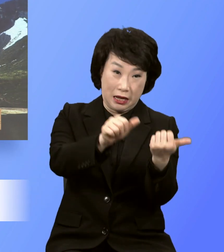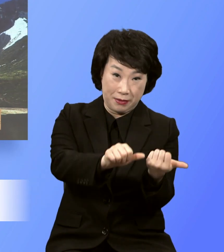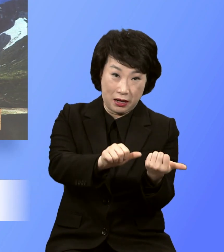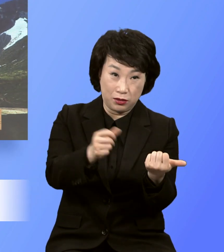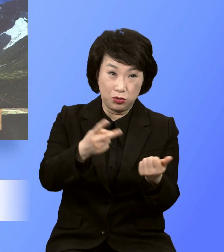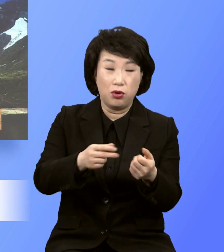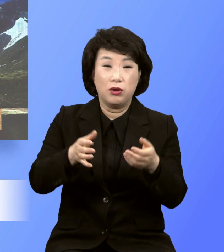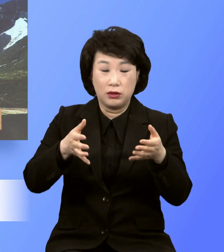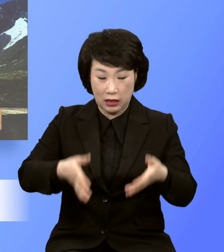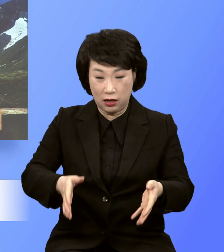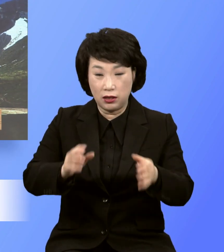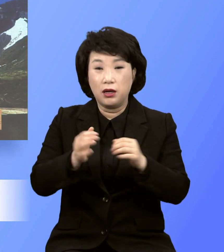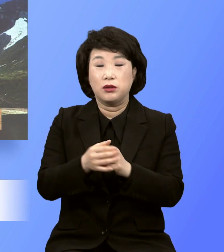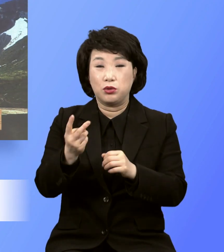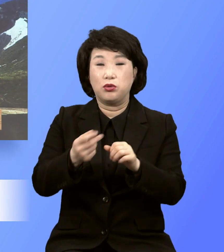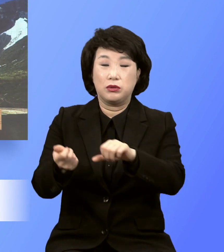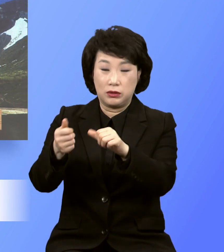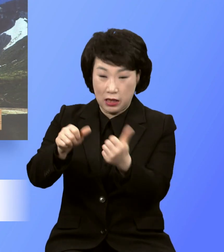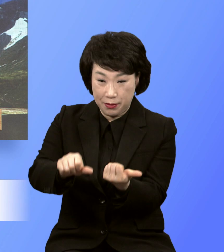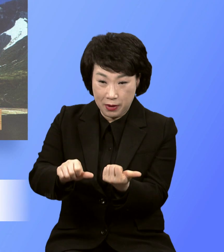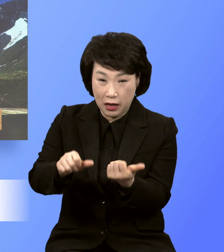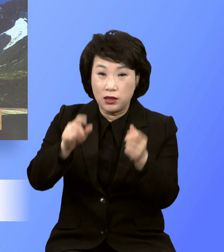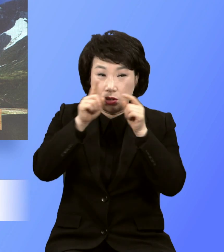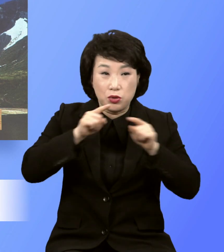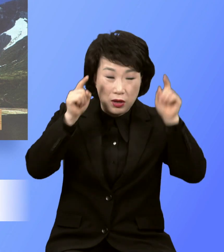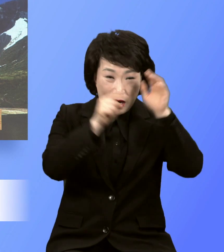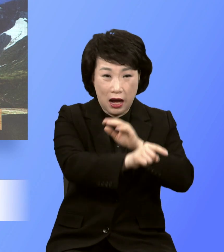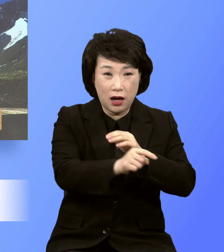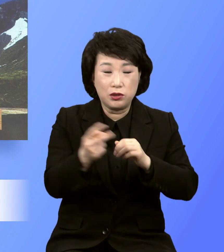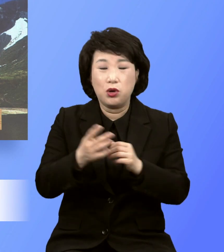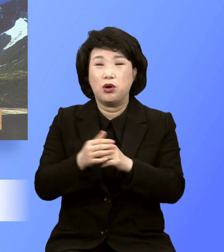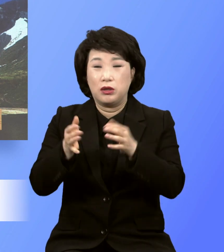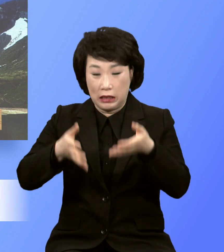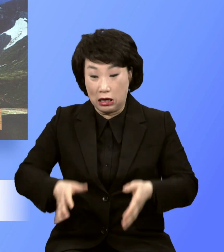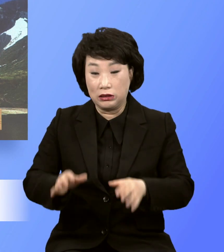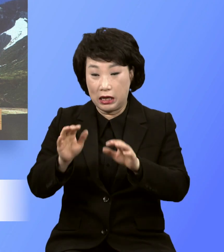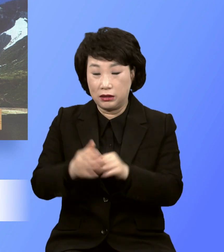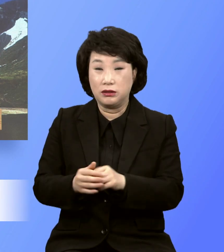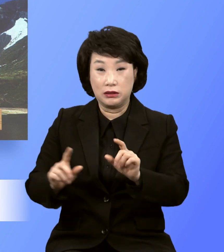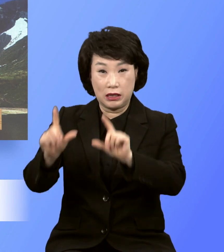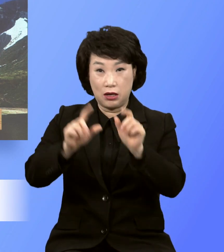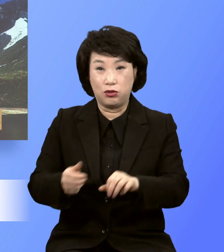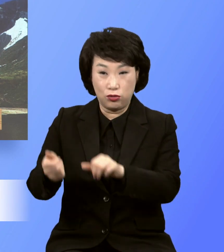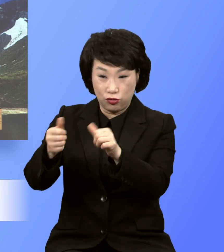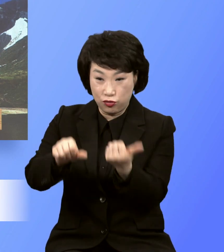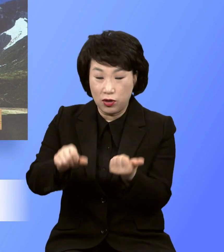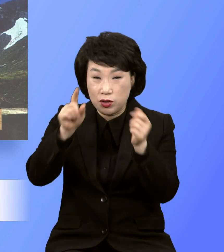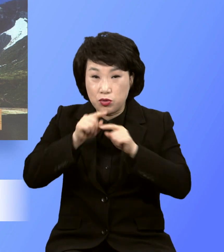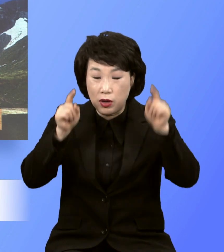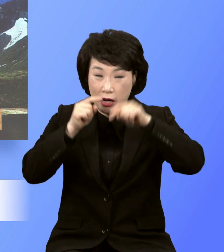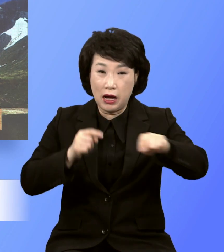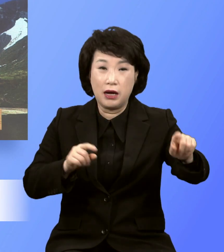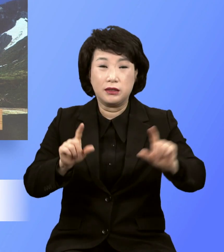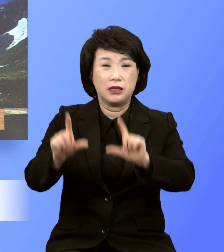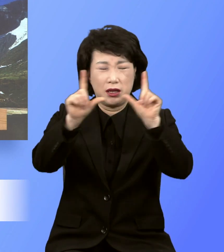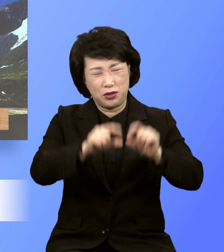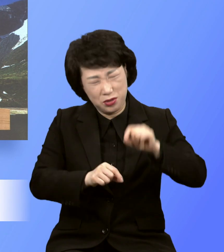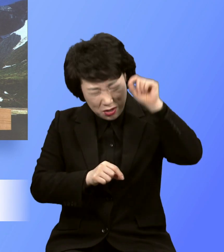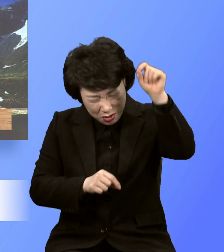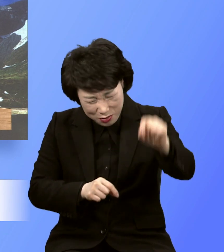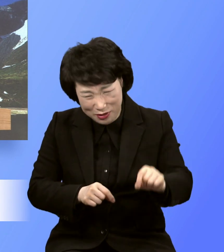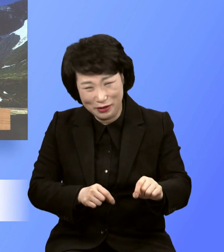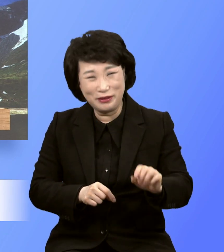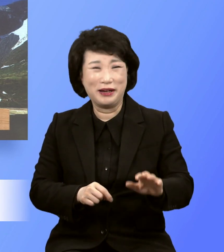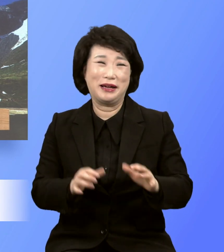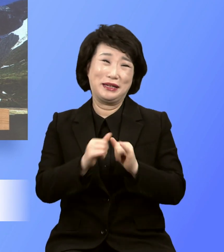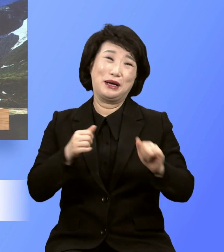사망, 이제 지옥에서 영원히 살게 되었으니 우리